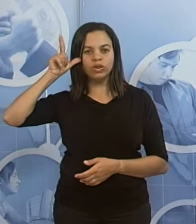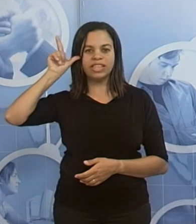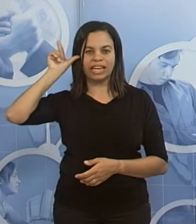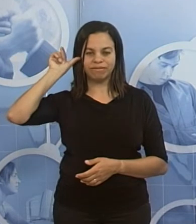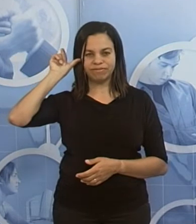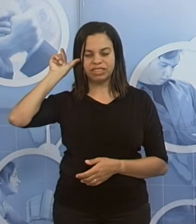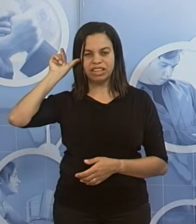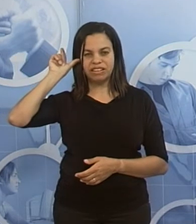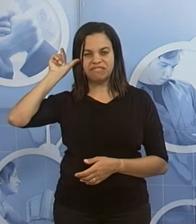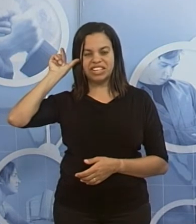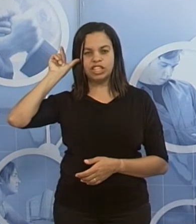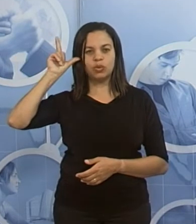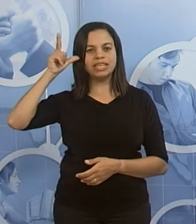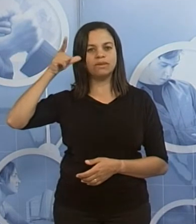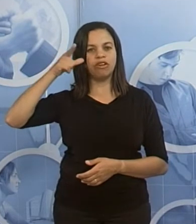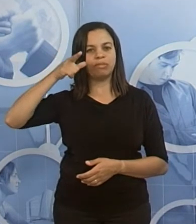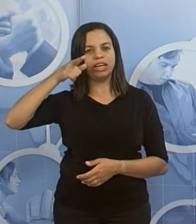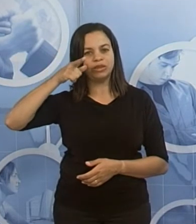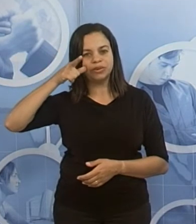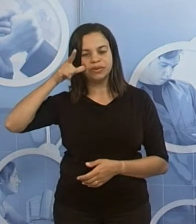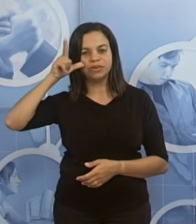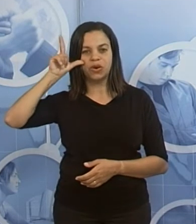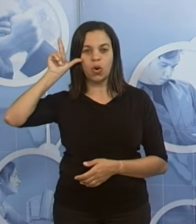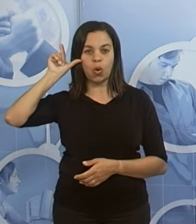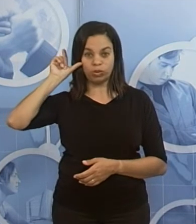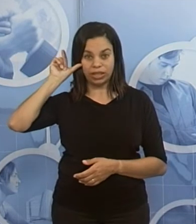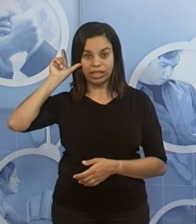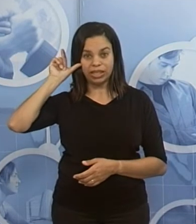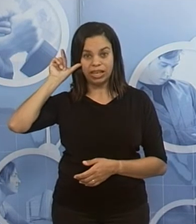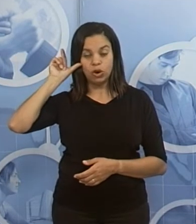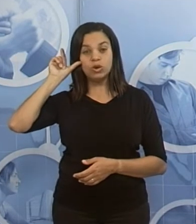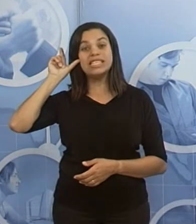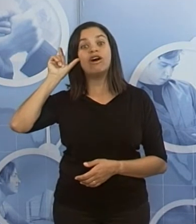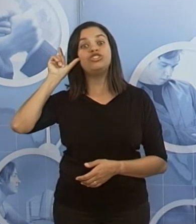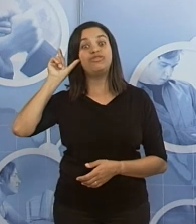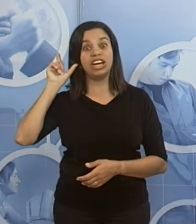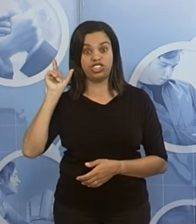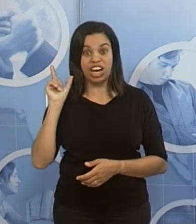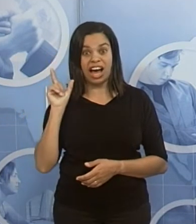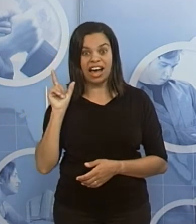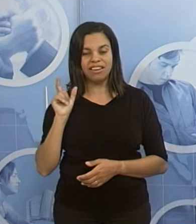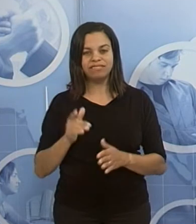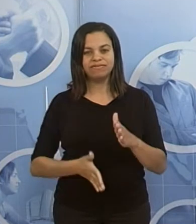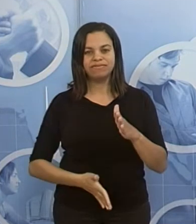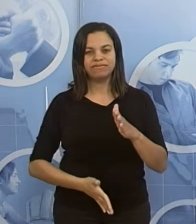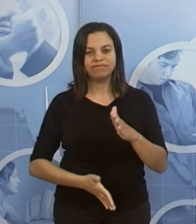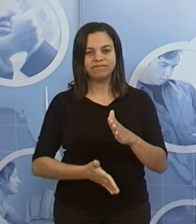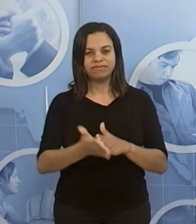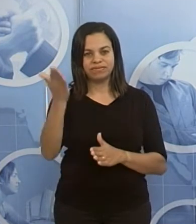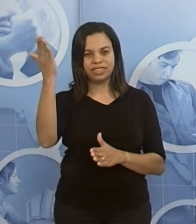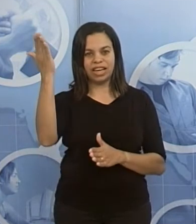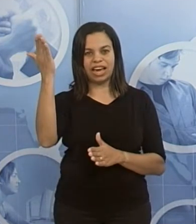Ontem. Fazendo esse movimento. Ontem. O sinal de viajar é esse